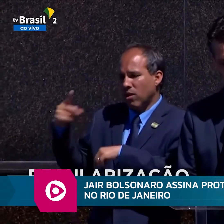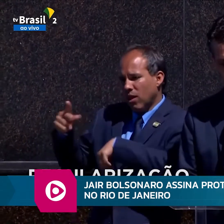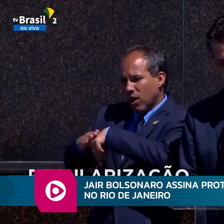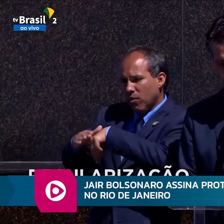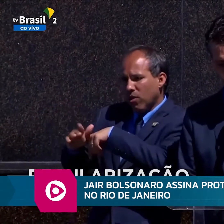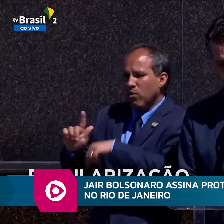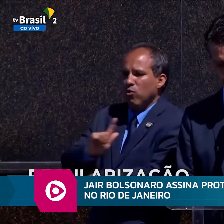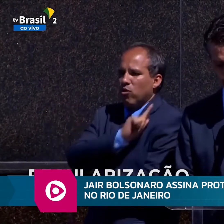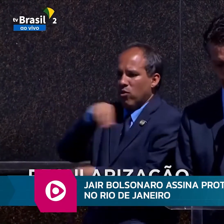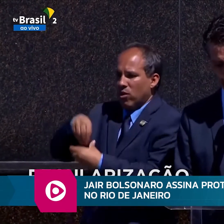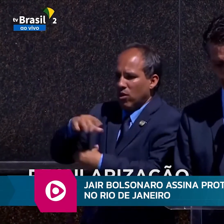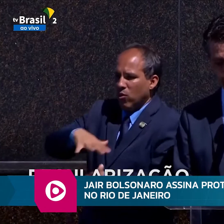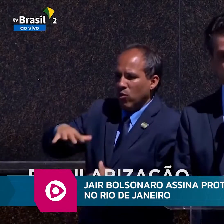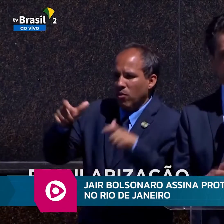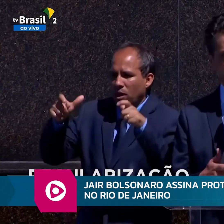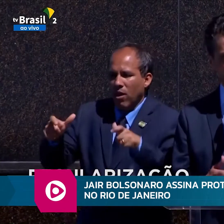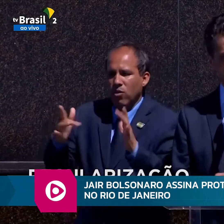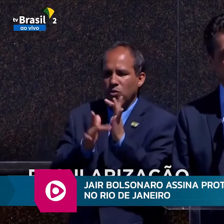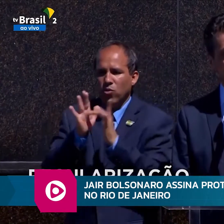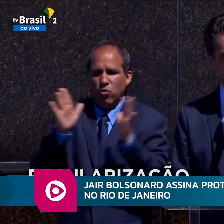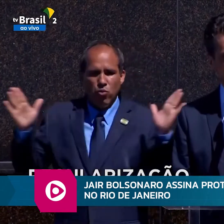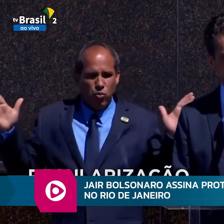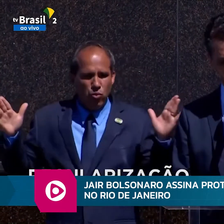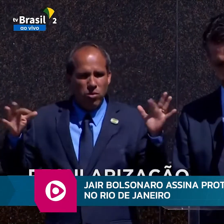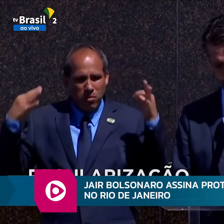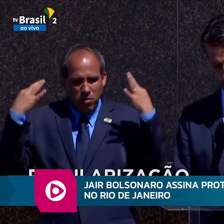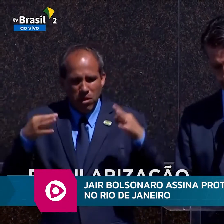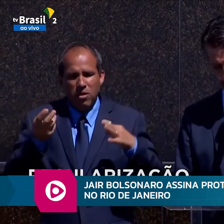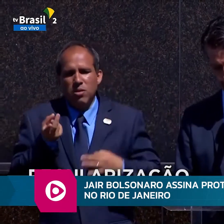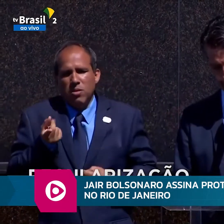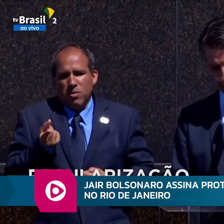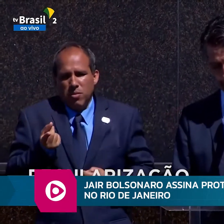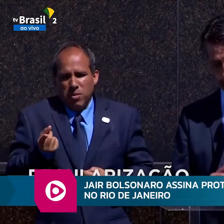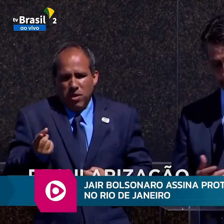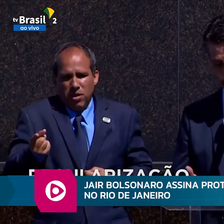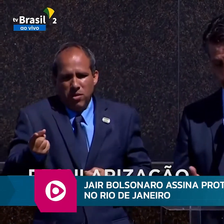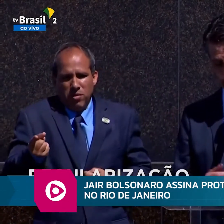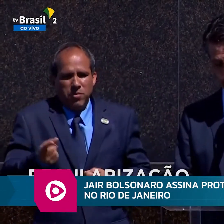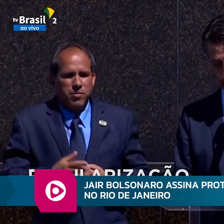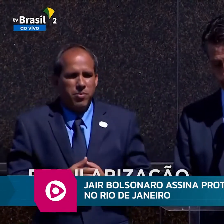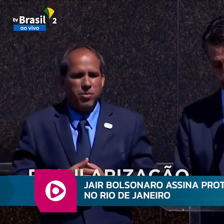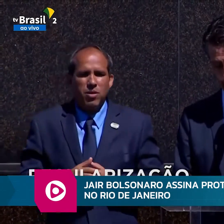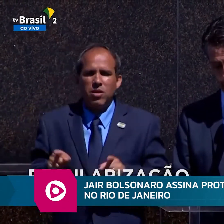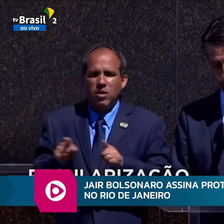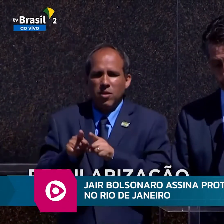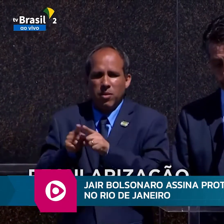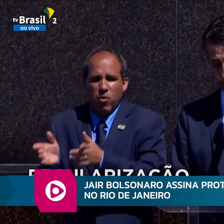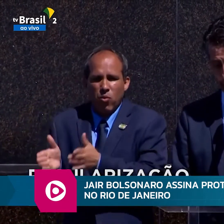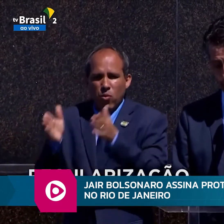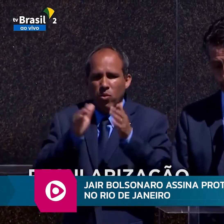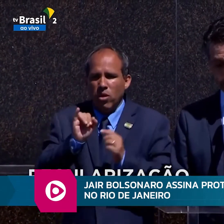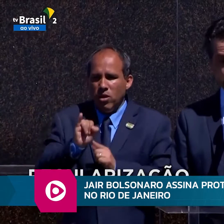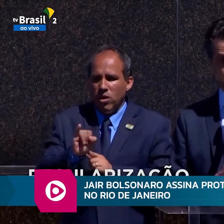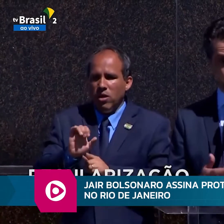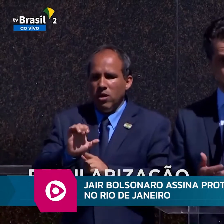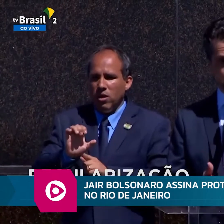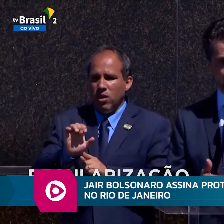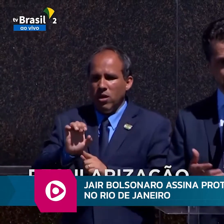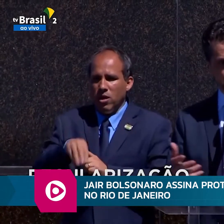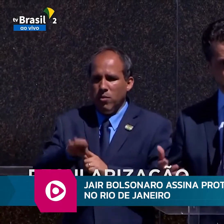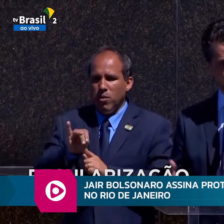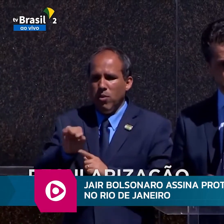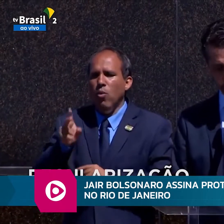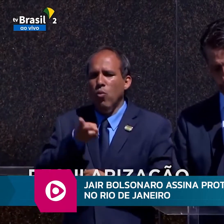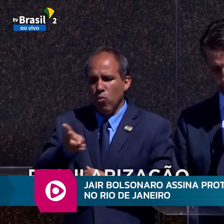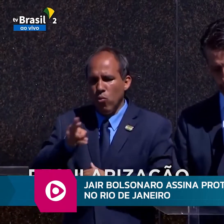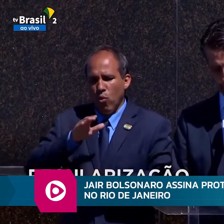gestão do espaço do Cristo Redentor de forma concreta e permanente e do outro lado os seguiu mantendo